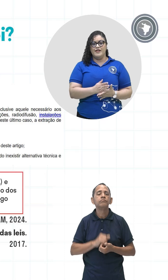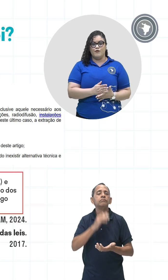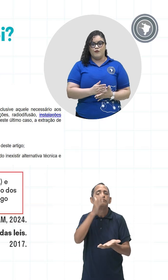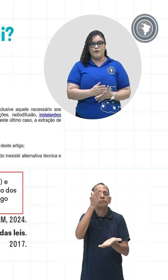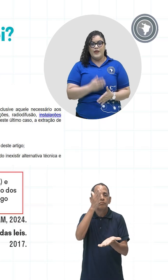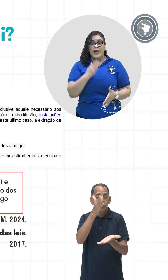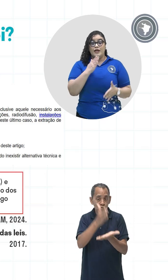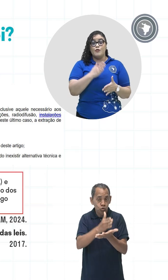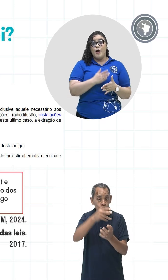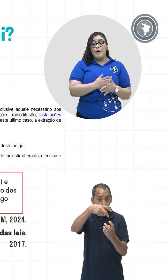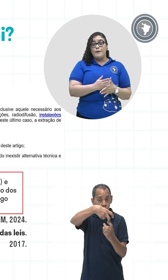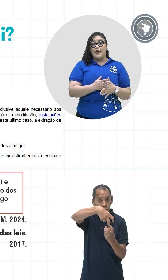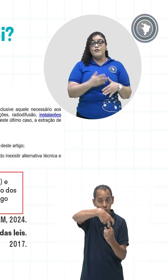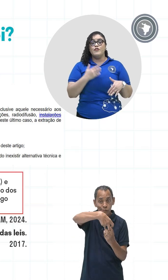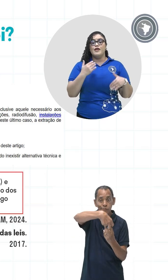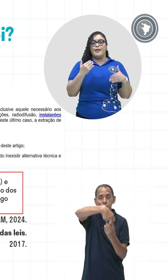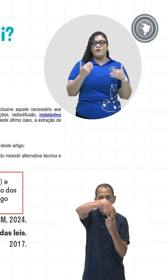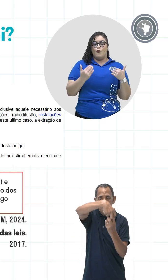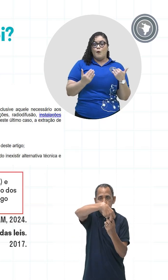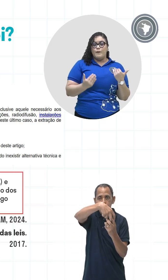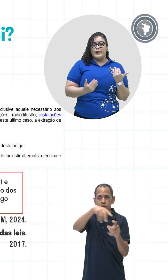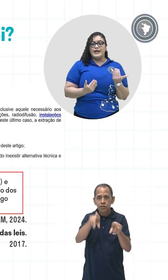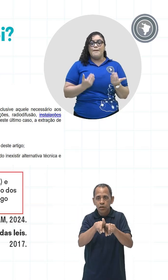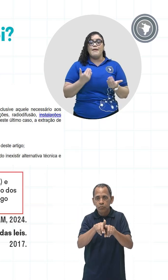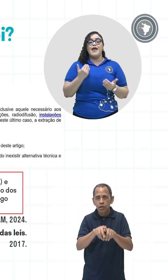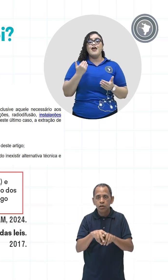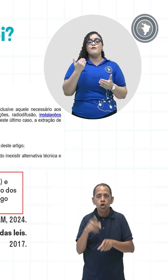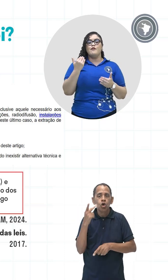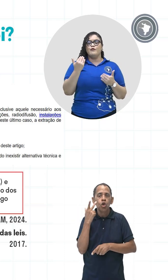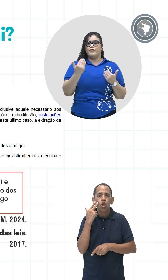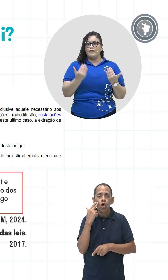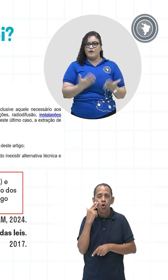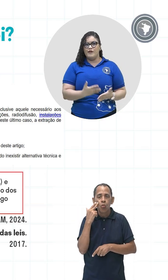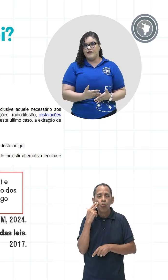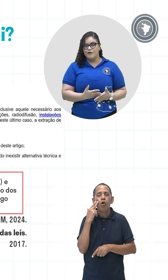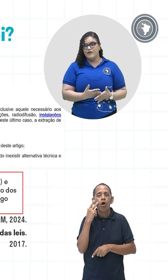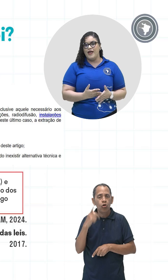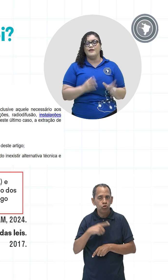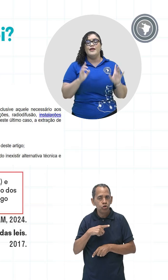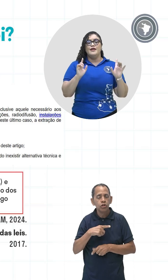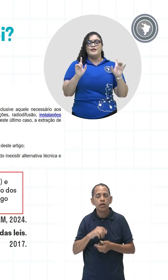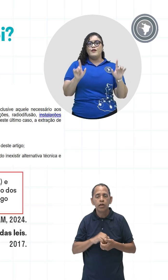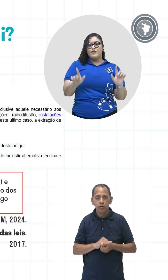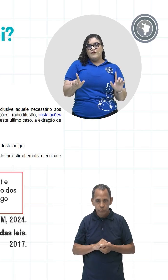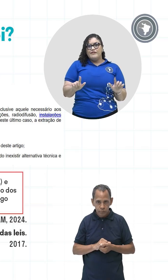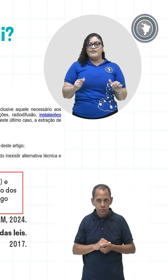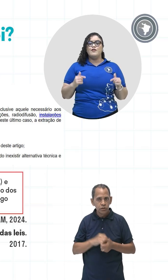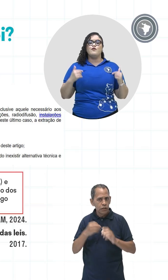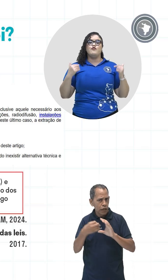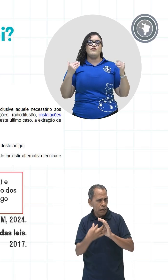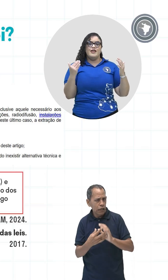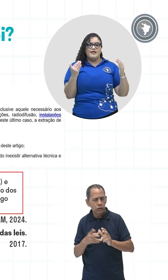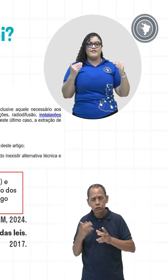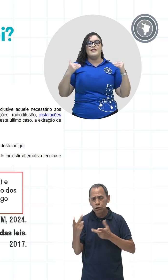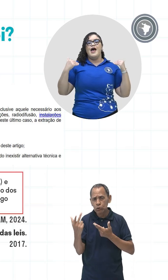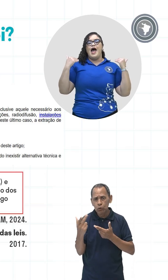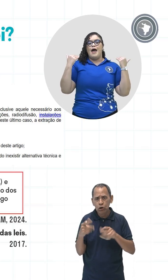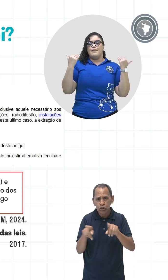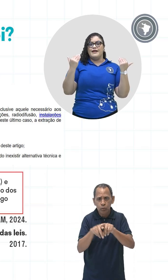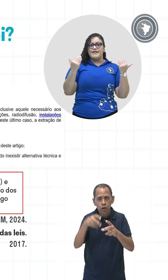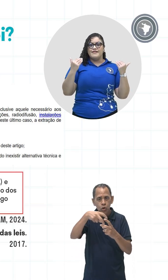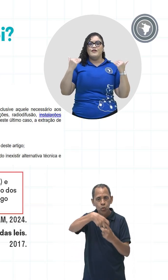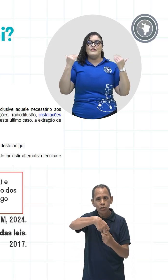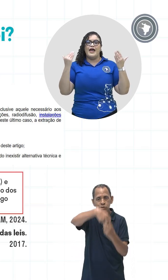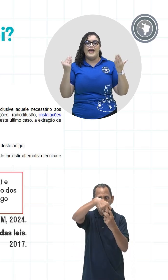de incisos. Normalmente, elas vão cumprir a mesma função que o inciso tem. Então, se o inciso diz